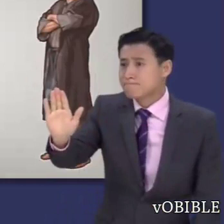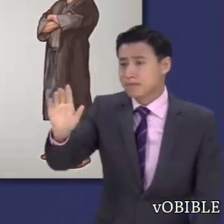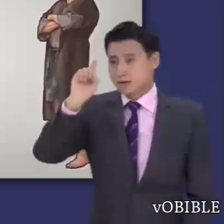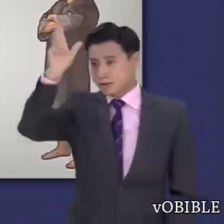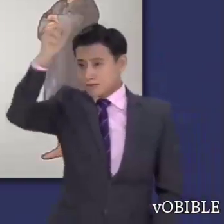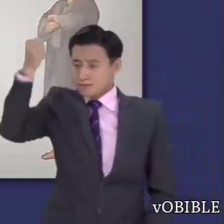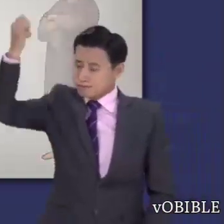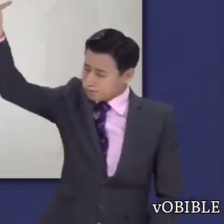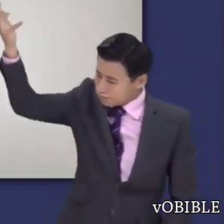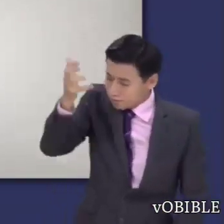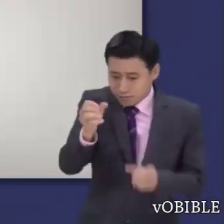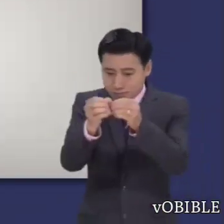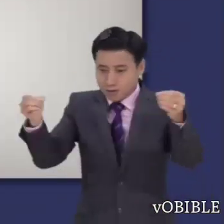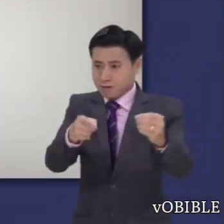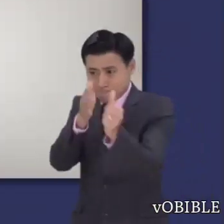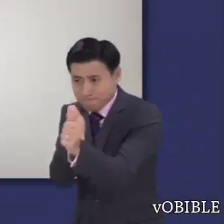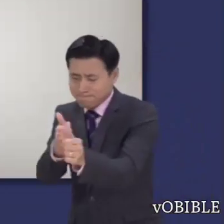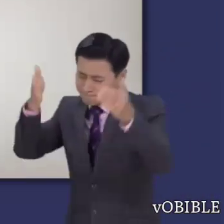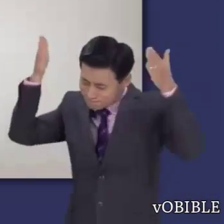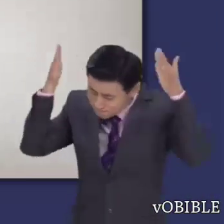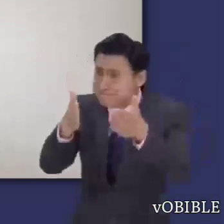师，还要留意圣经的预言。